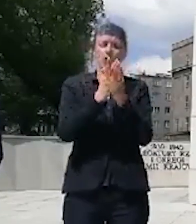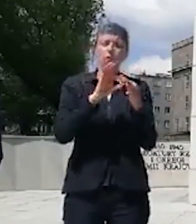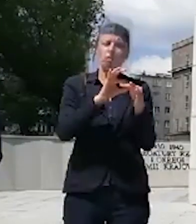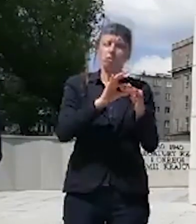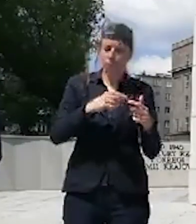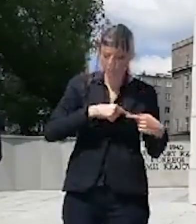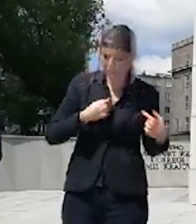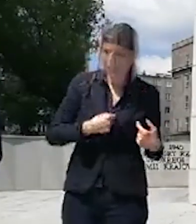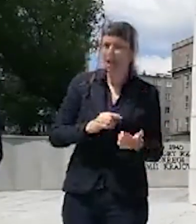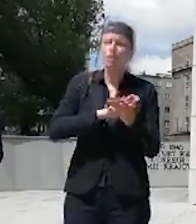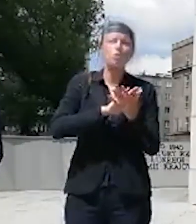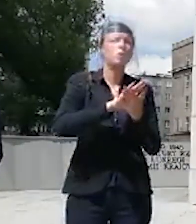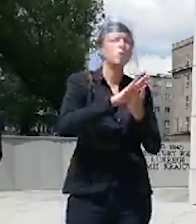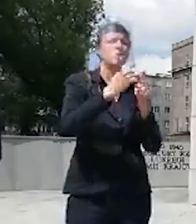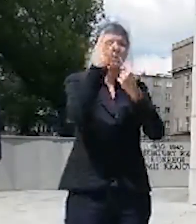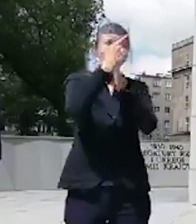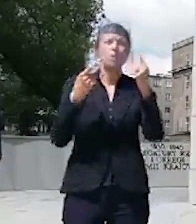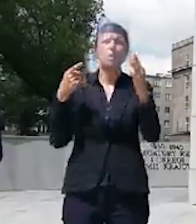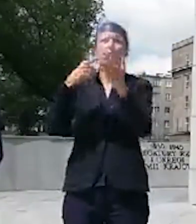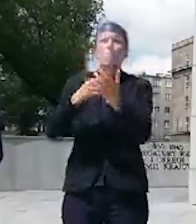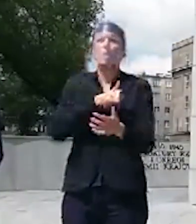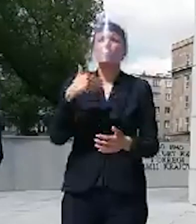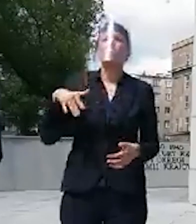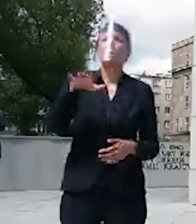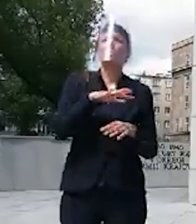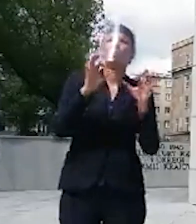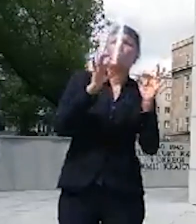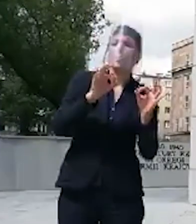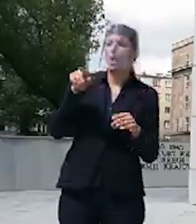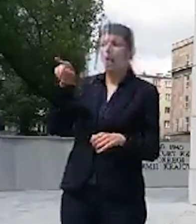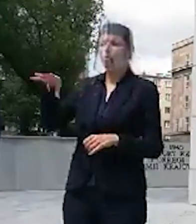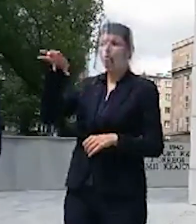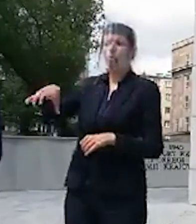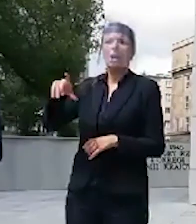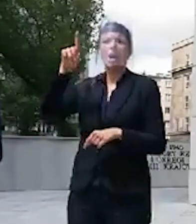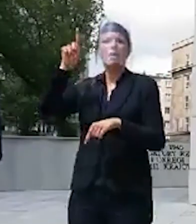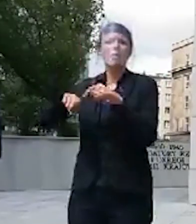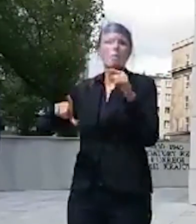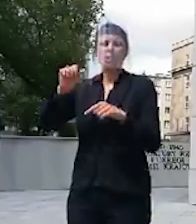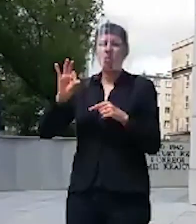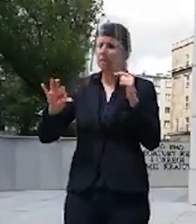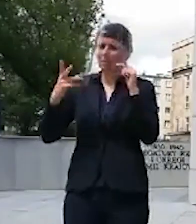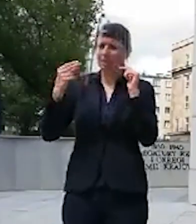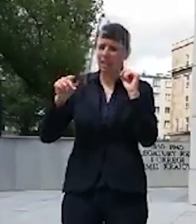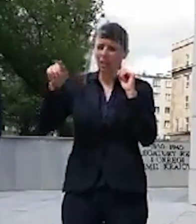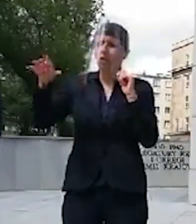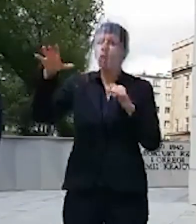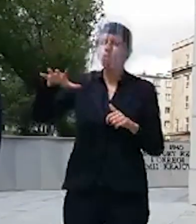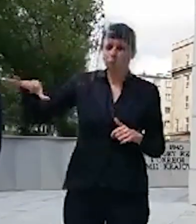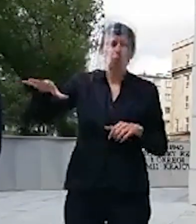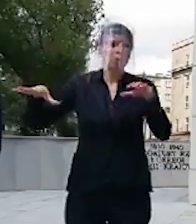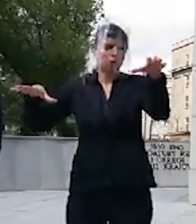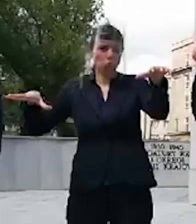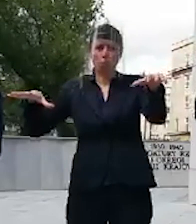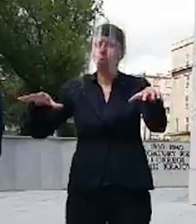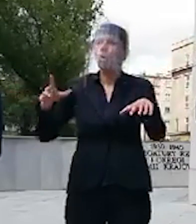Polski i z drugiej strony zły PiS. Tak? My mamy i po jednej, i po drugiej stronie politycznych graczy. I oczywiście, że jedni zachowują się bardziej przyzwoicie,